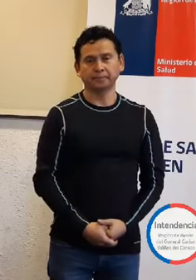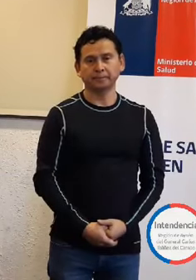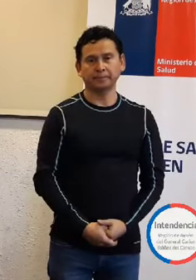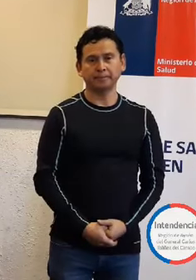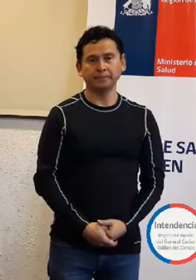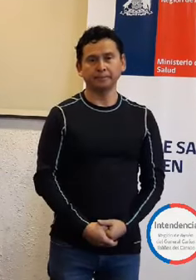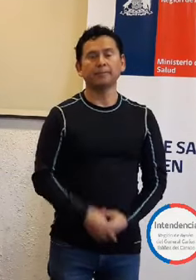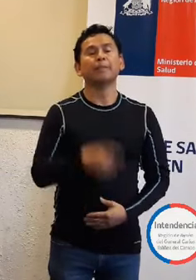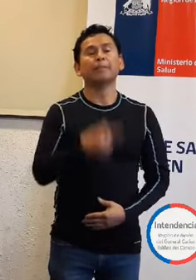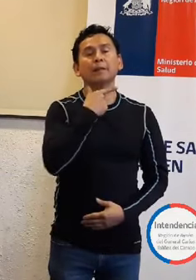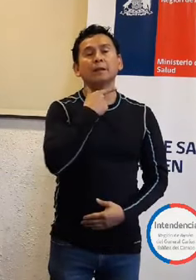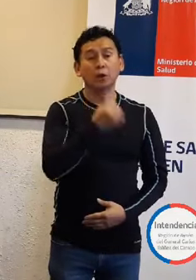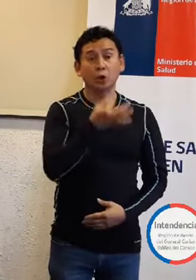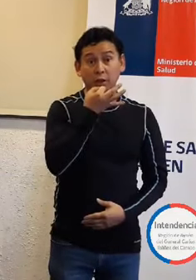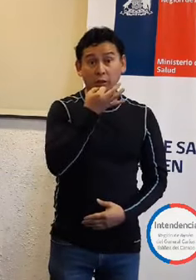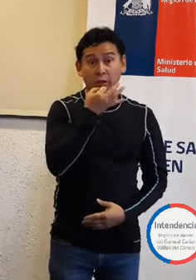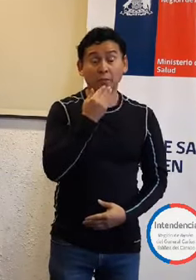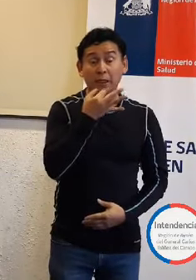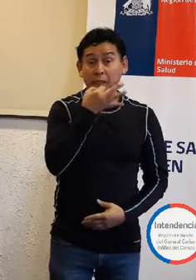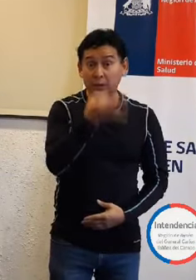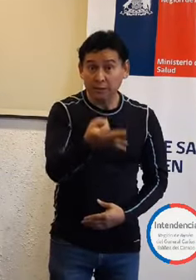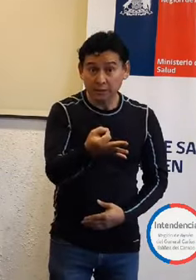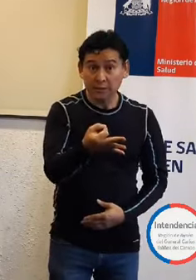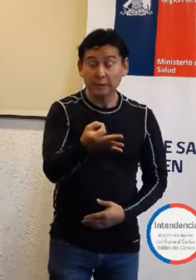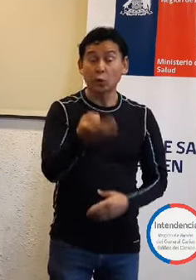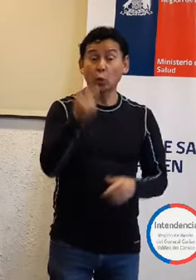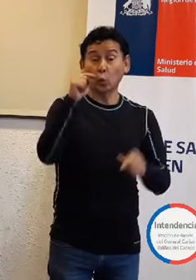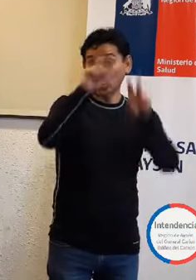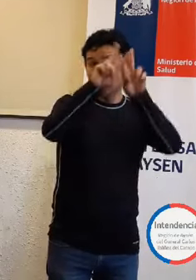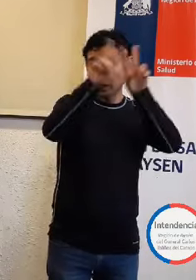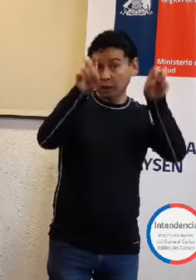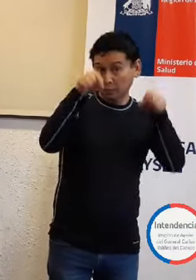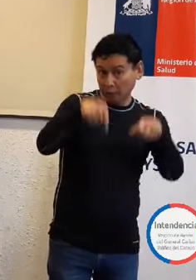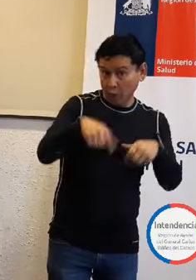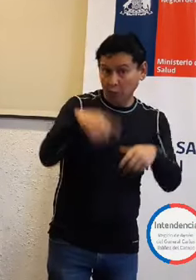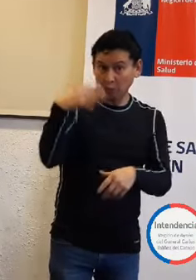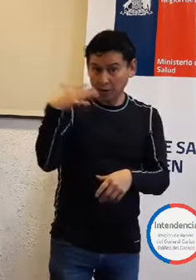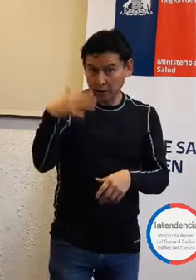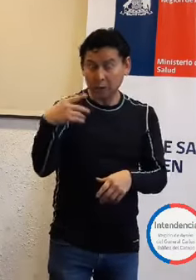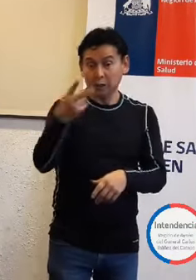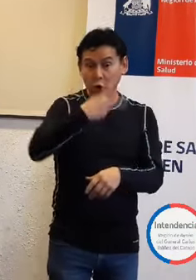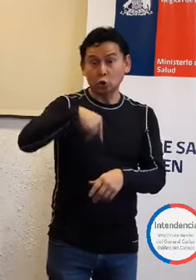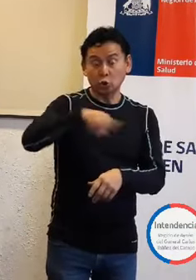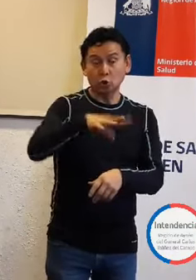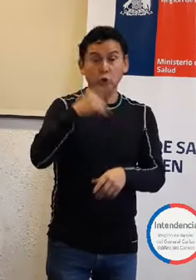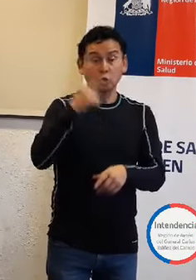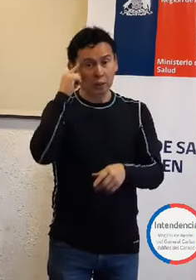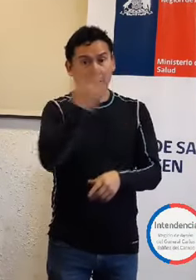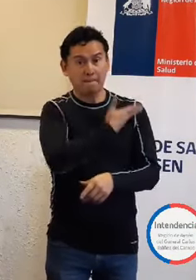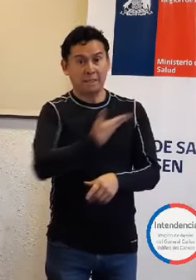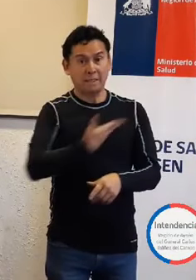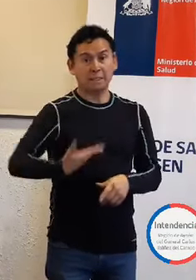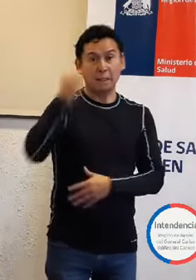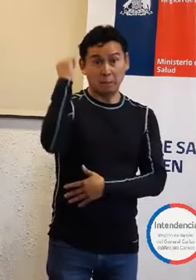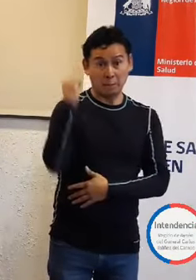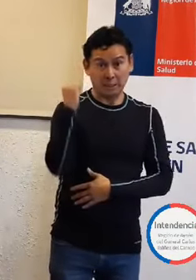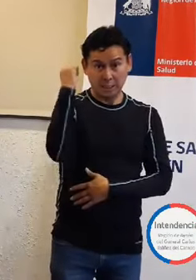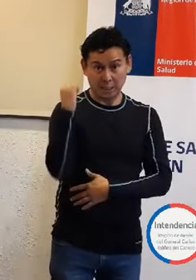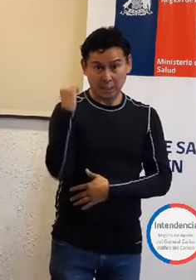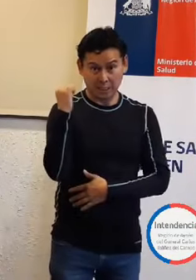Quiero también referirme a un tema que hoy día ha sido muy relevante y por el cual nos hemos enterado que nuestro presidente Sebastián Piñera